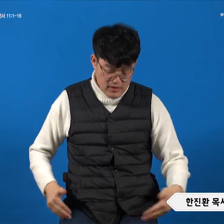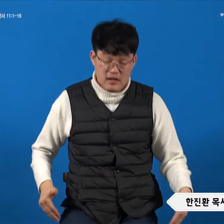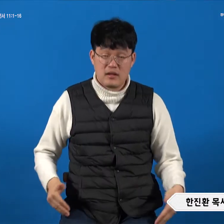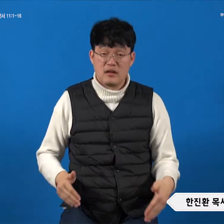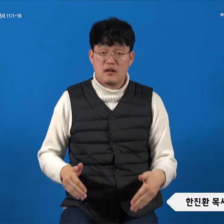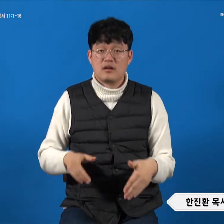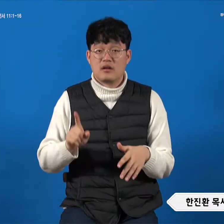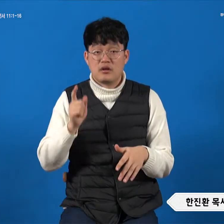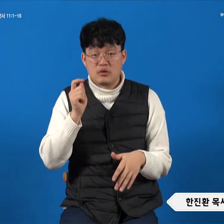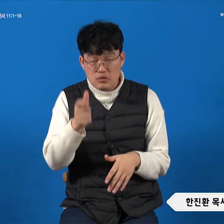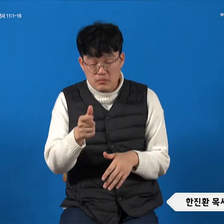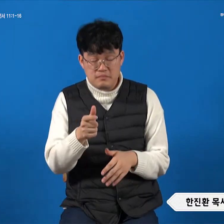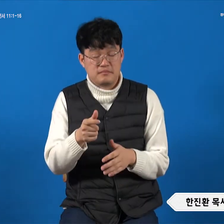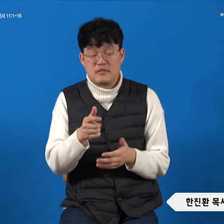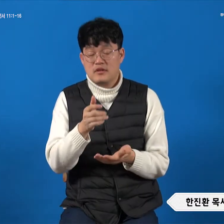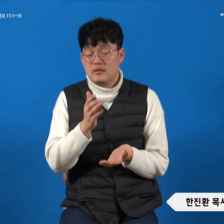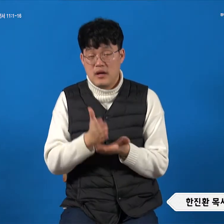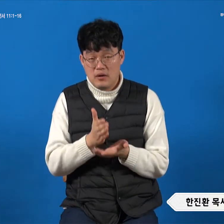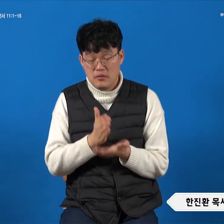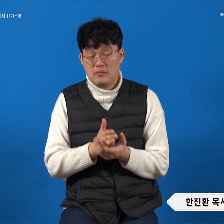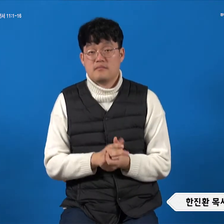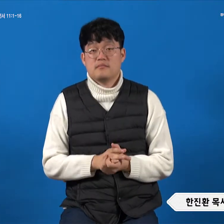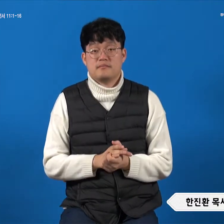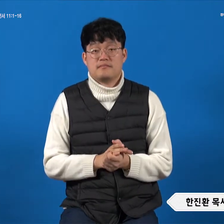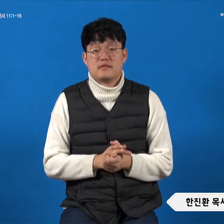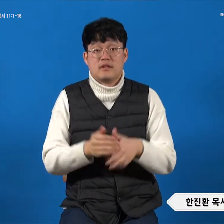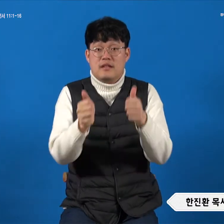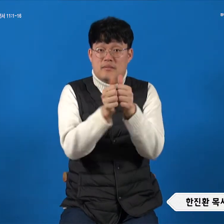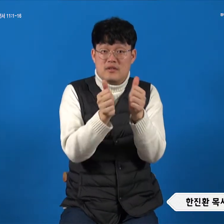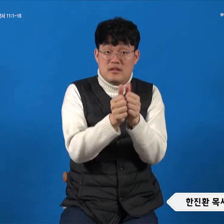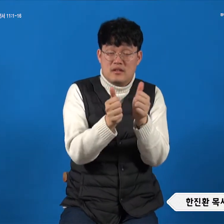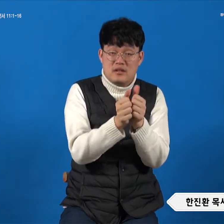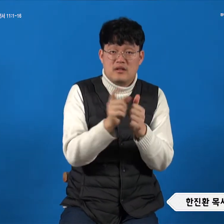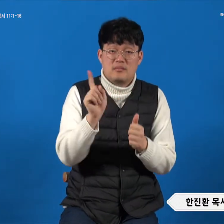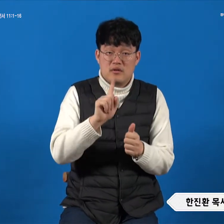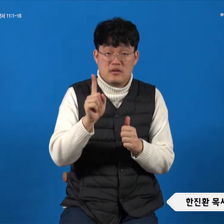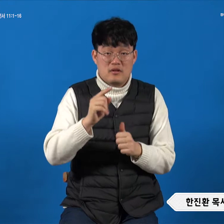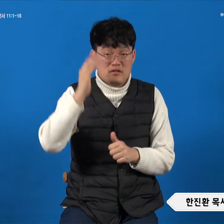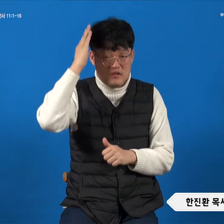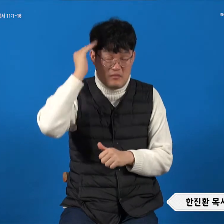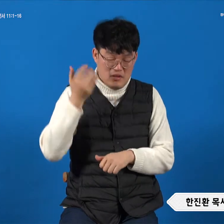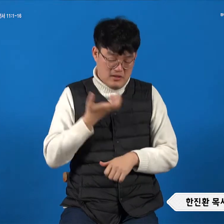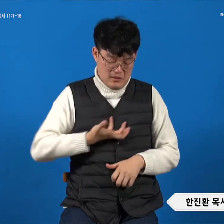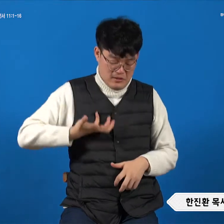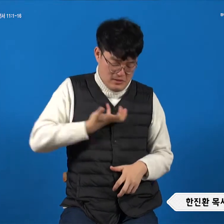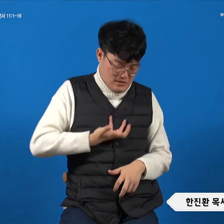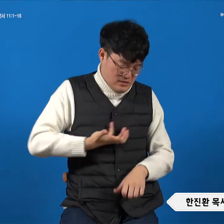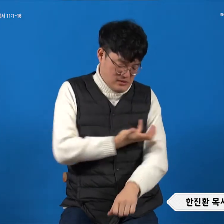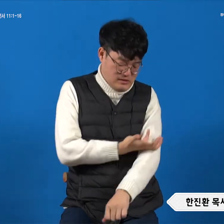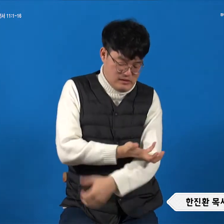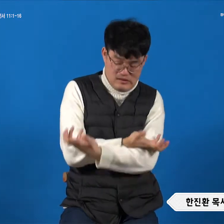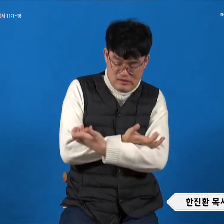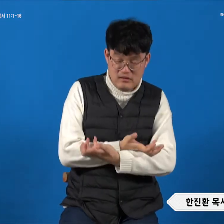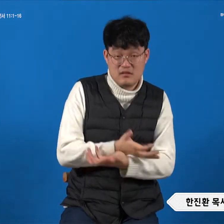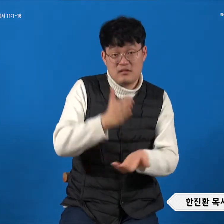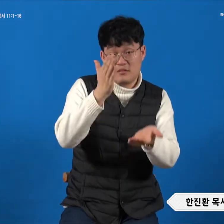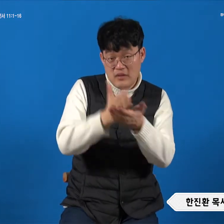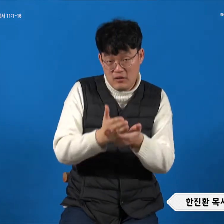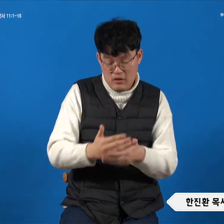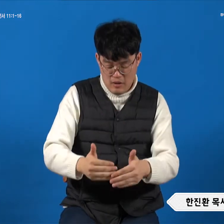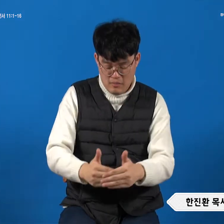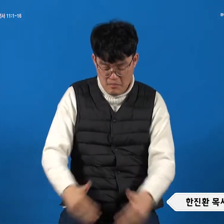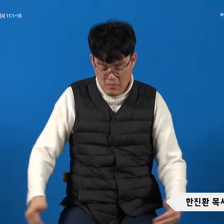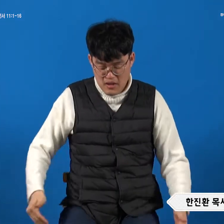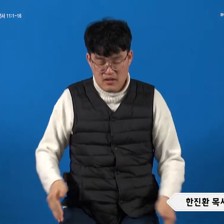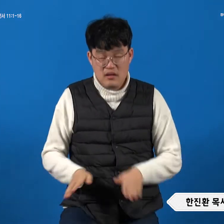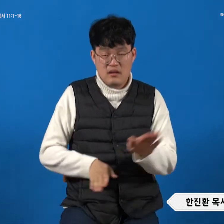짧은 미니스커트는 좀 삼가해야 된다는 말입니다. 남자들은 시커먼 털이 다 보이는 러닝이나